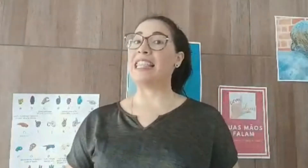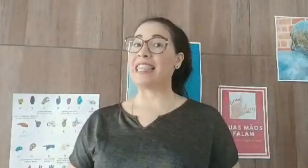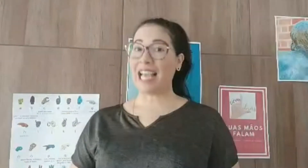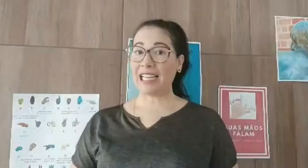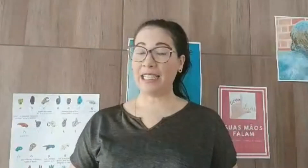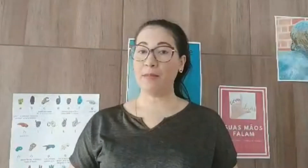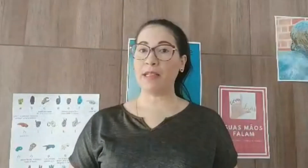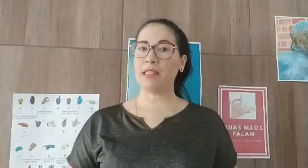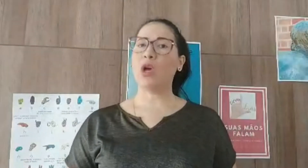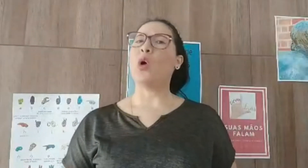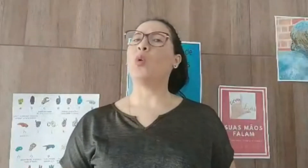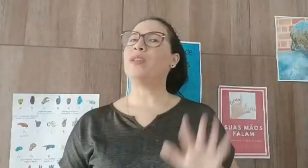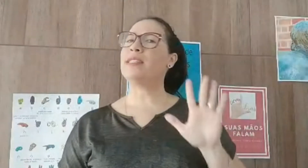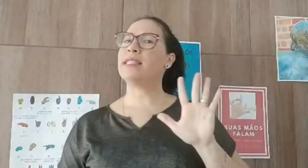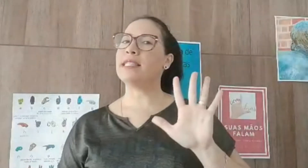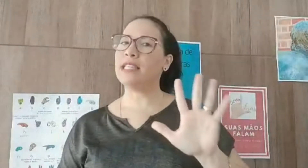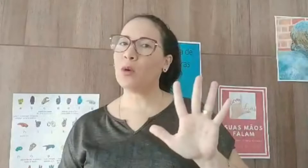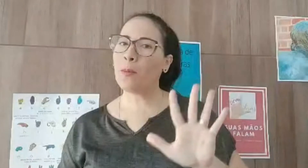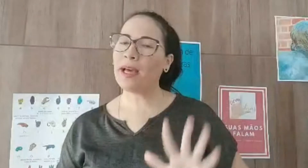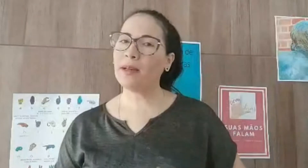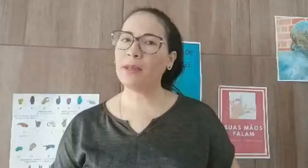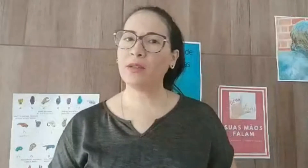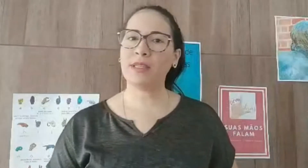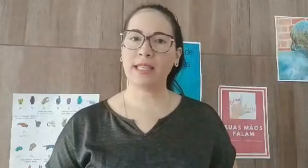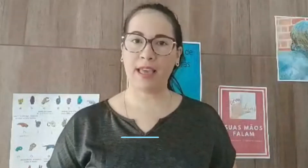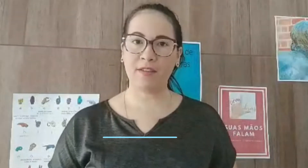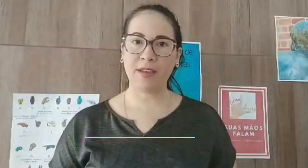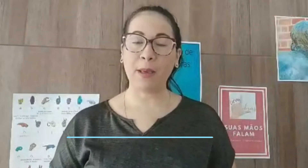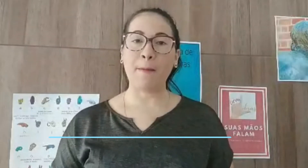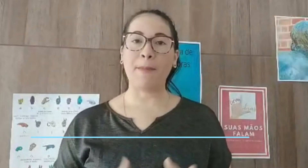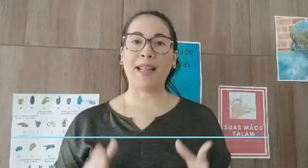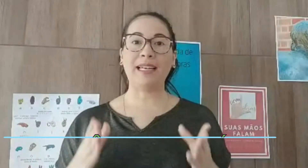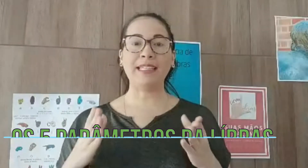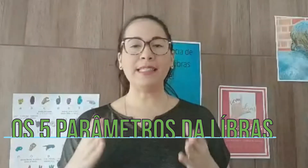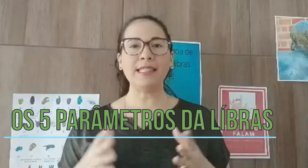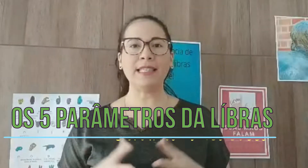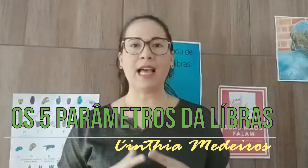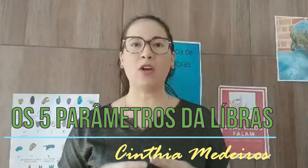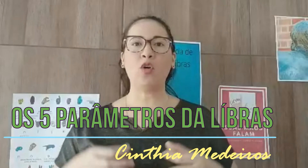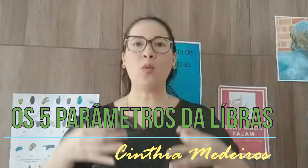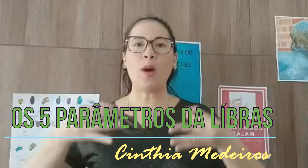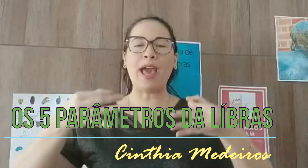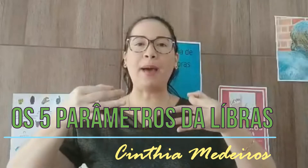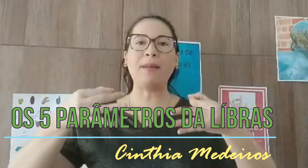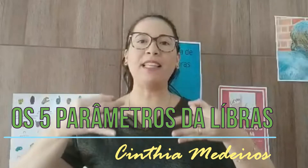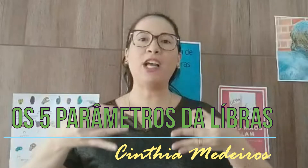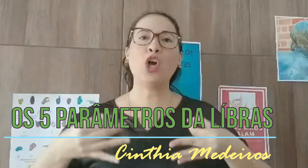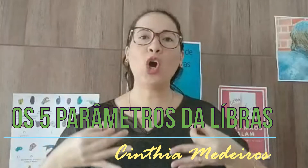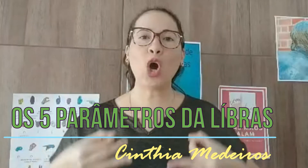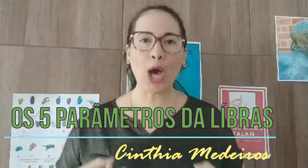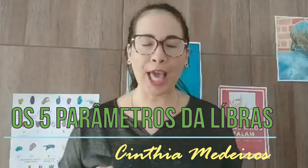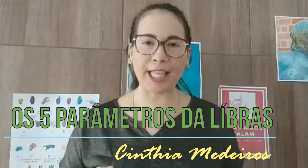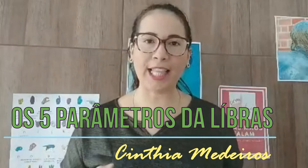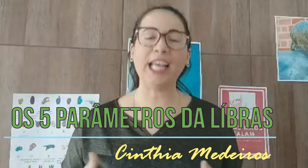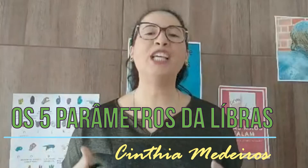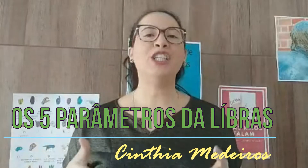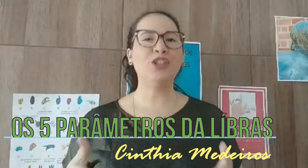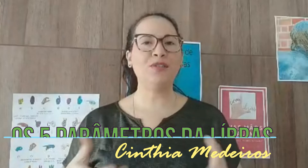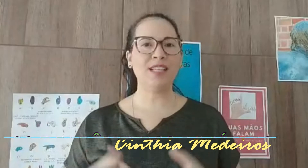Na Libras, os 5 parâmetros servem para lhe ensinar como é a maneira correta de fazer